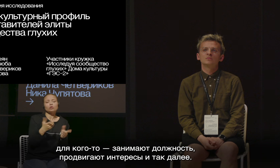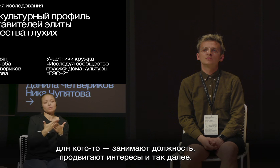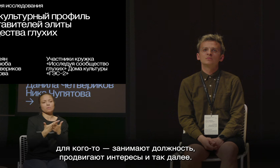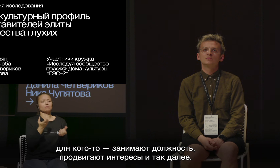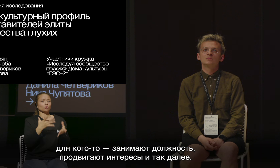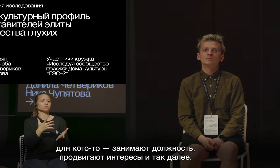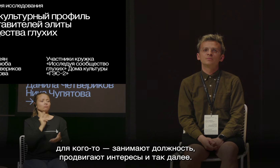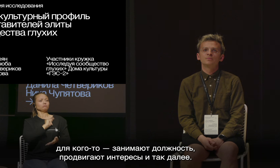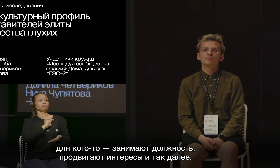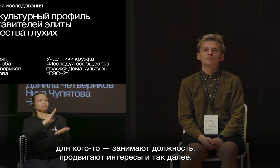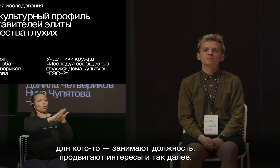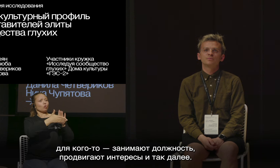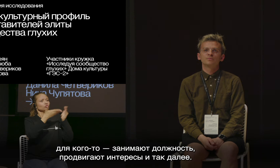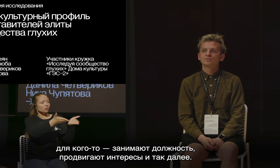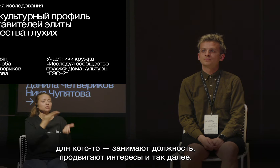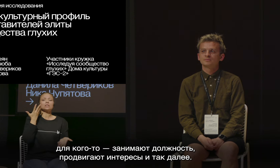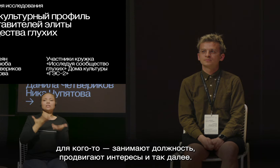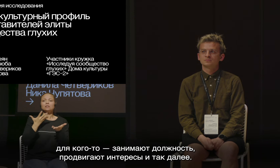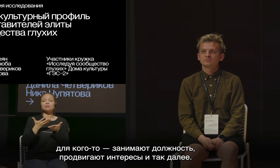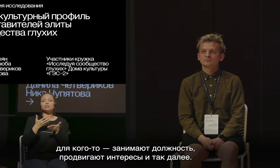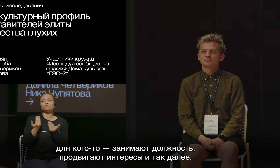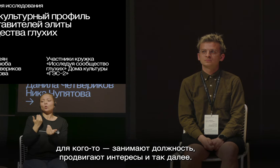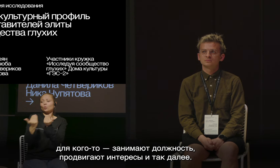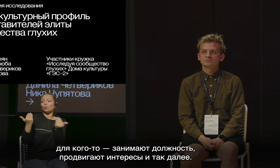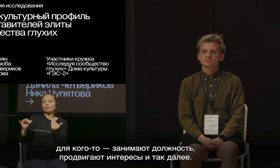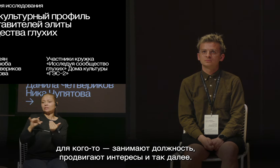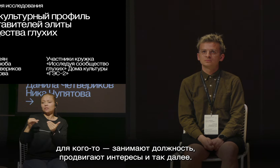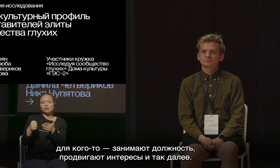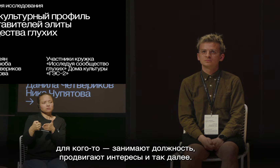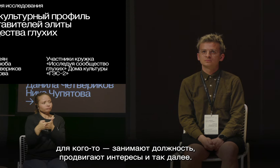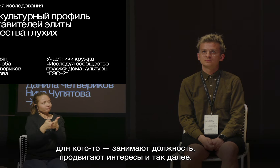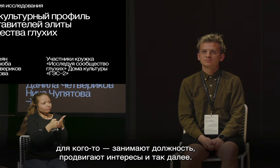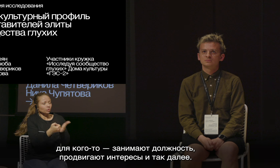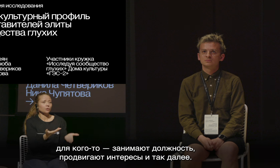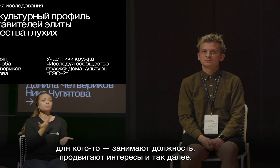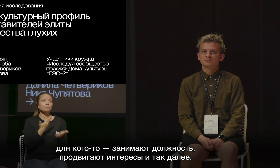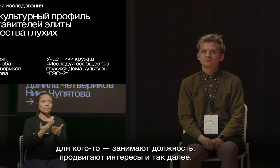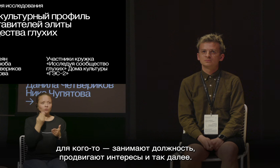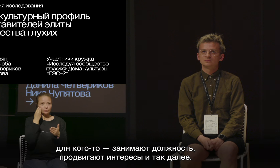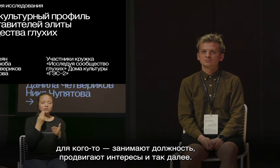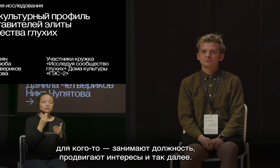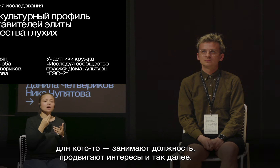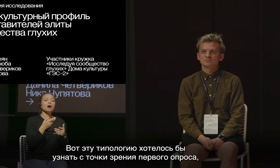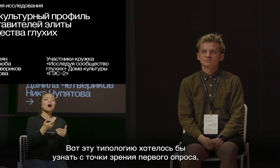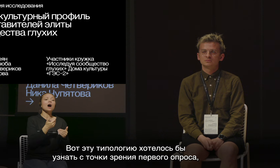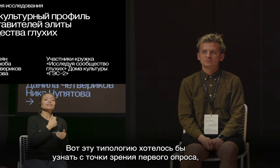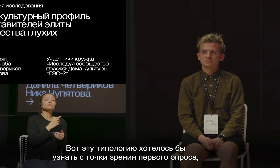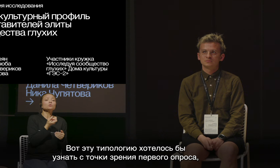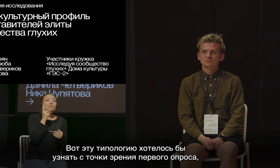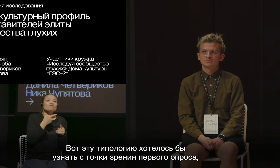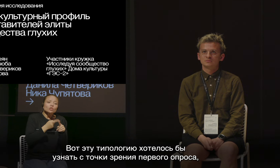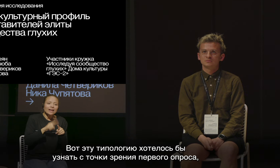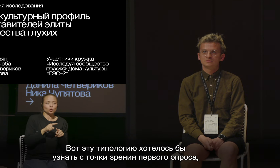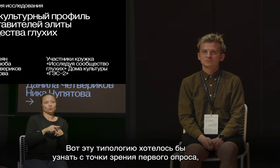эту типологию вот хотелось бы узнать с точки зрения первого опроса, то есть массовый опрос, ну как бы массовый, 100